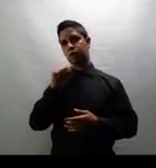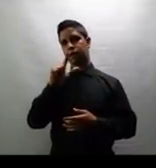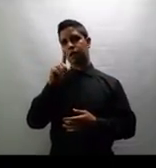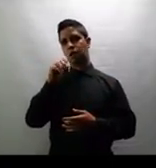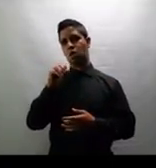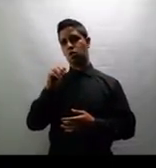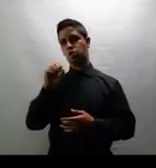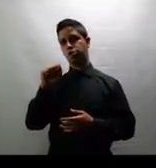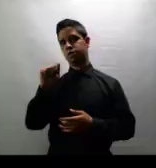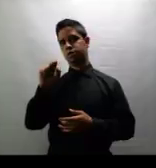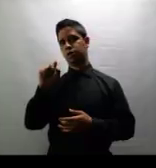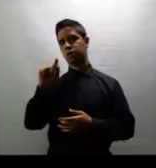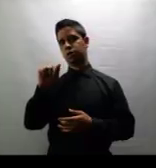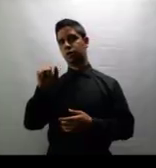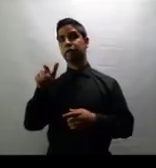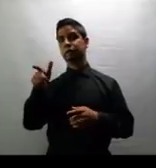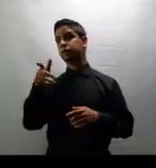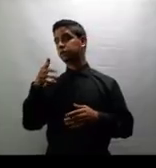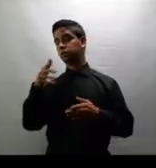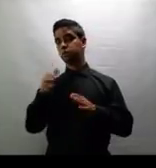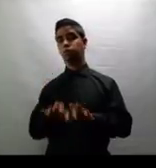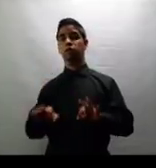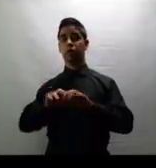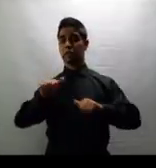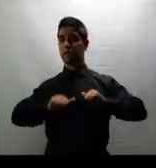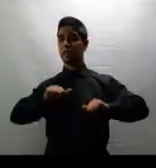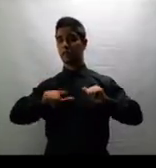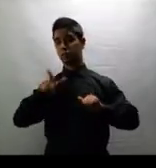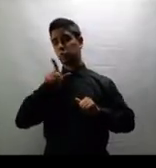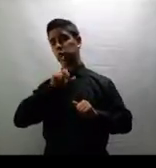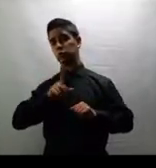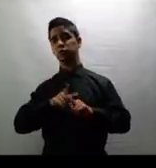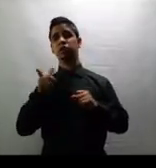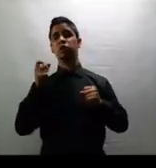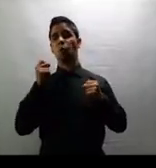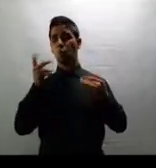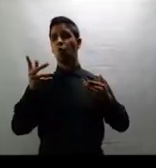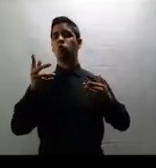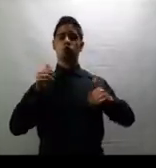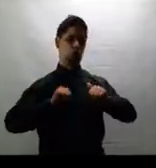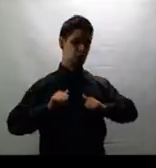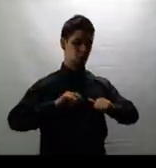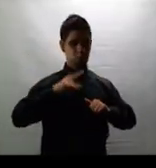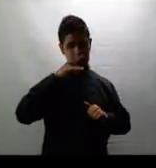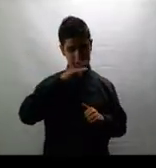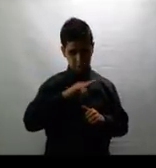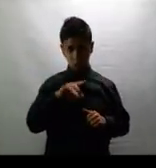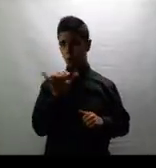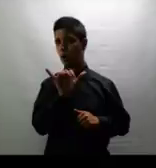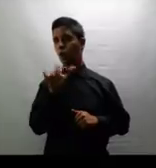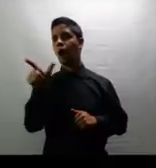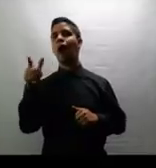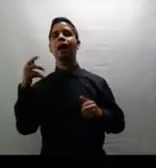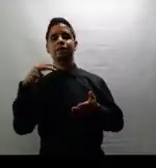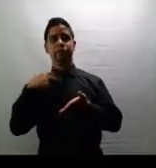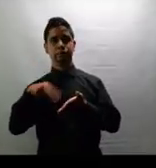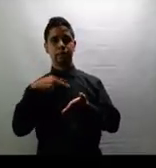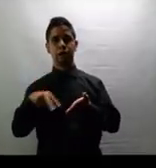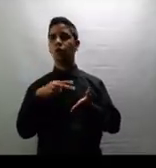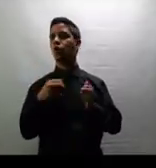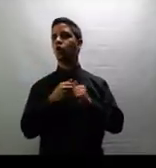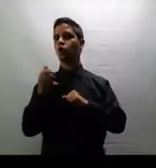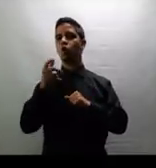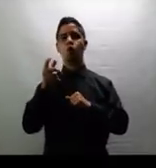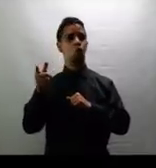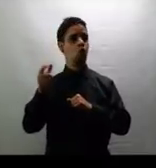mucho dinero porque agregó sí sí hizo mucho teatro infantil pero también bailo con los